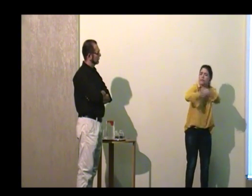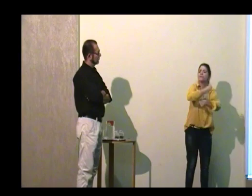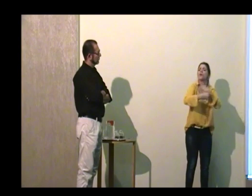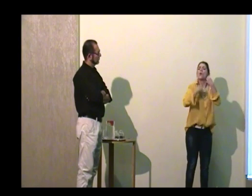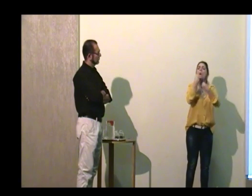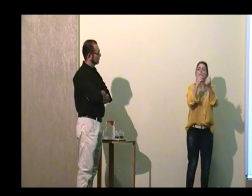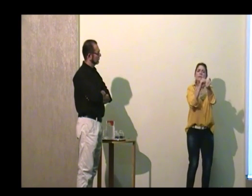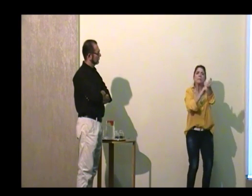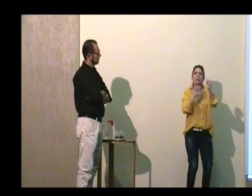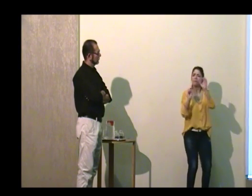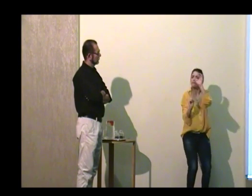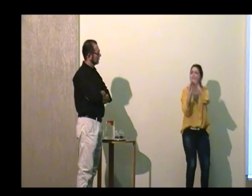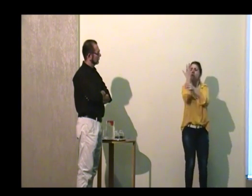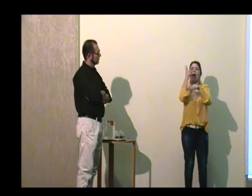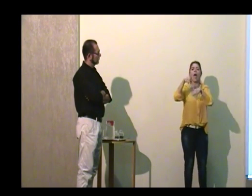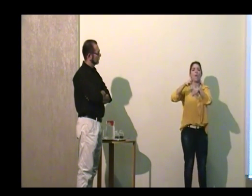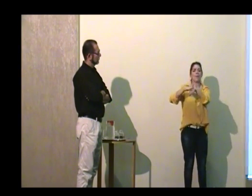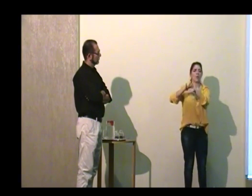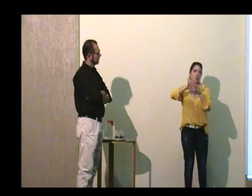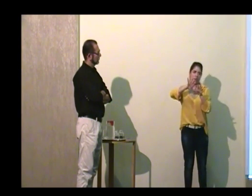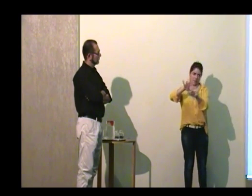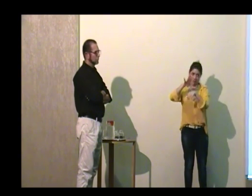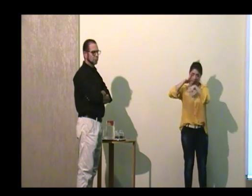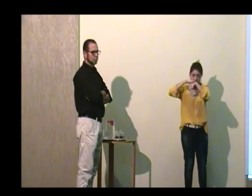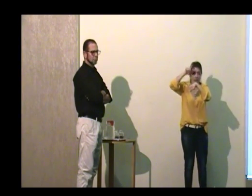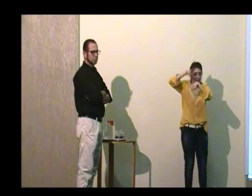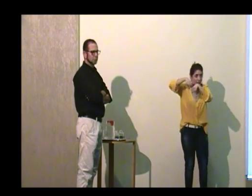Nós precisamos dessa energia constantemente para viver.